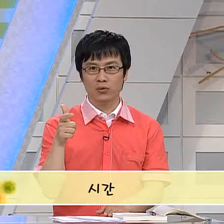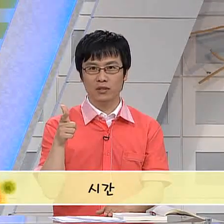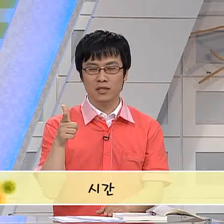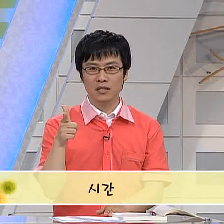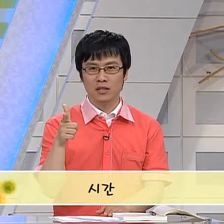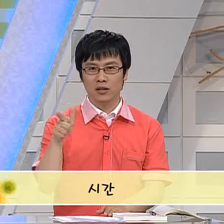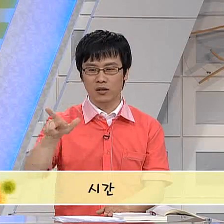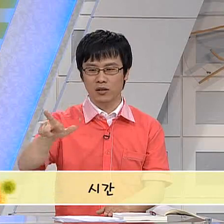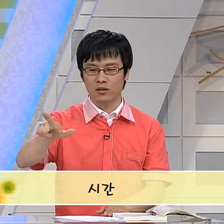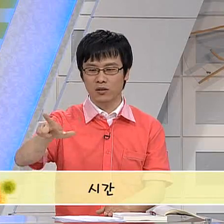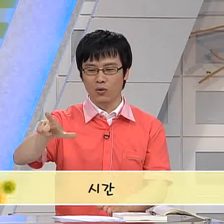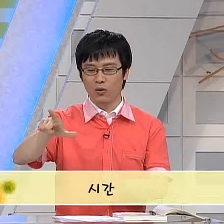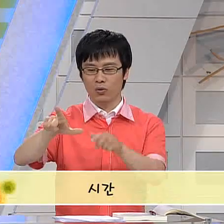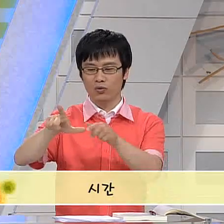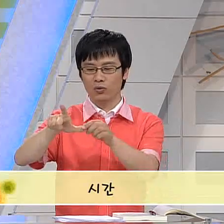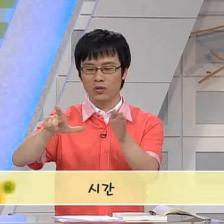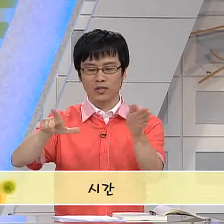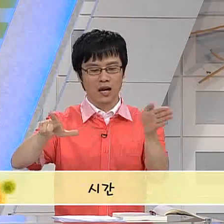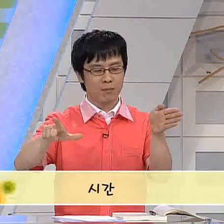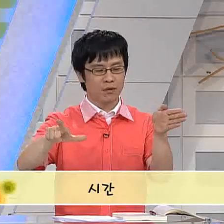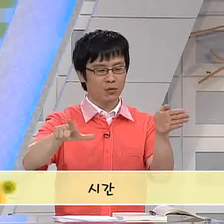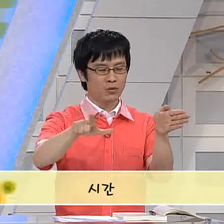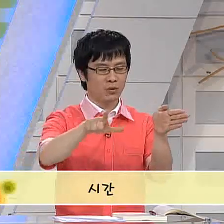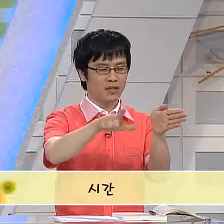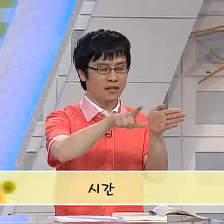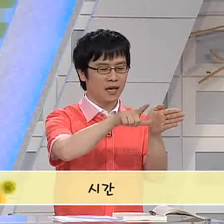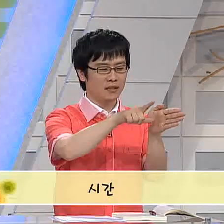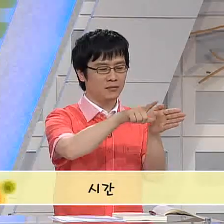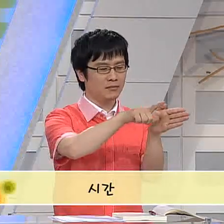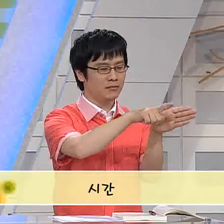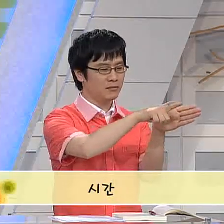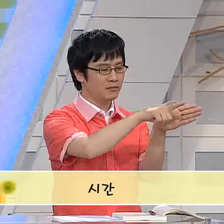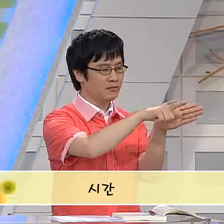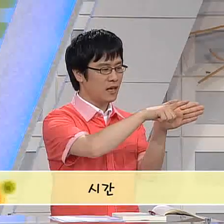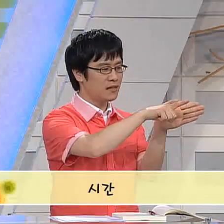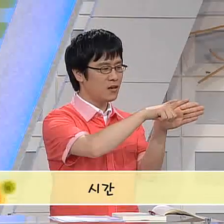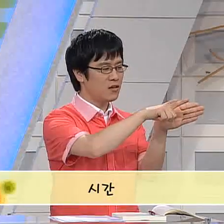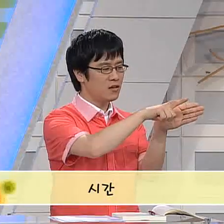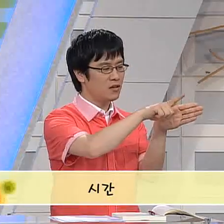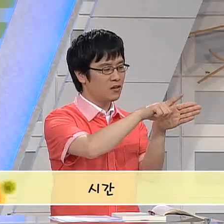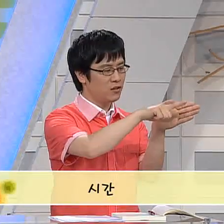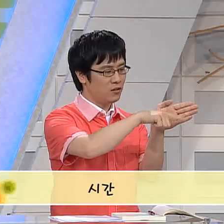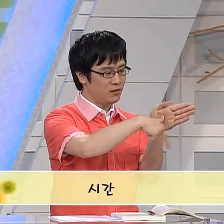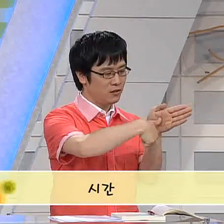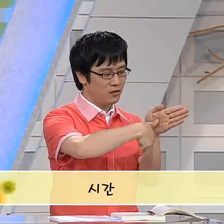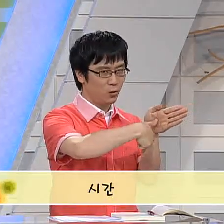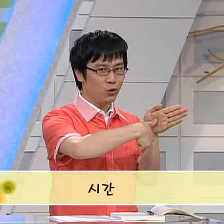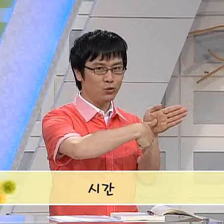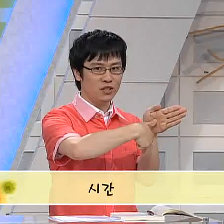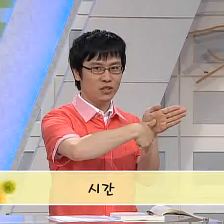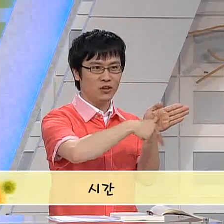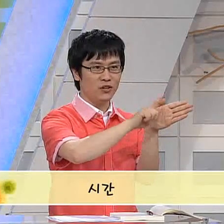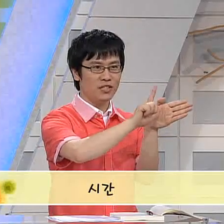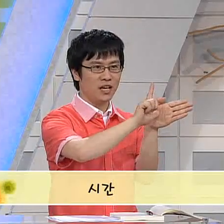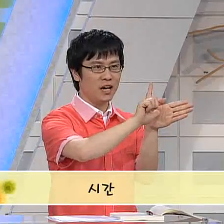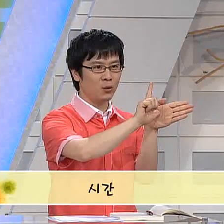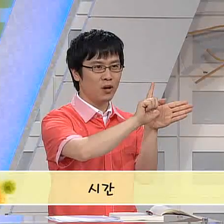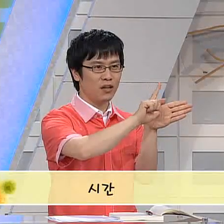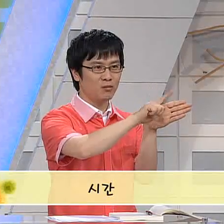손을 오른손 오지가 편 왼손에 닿게끔 해서 돌려주시는 거예요. 시계가 돌아가는